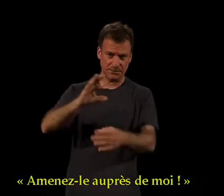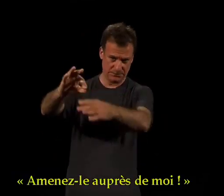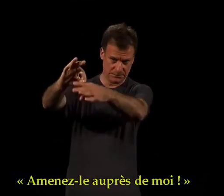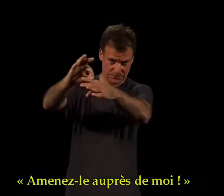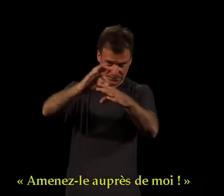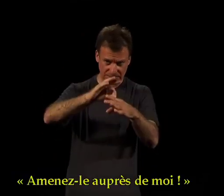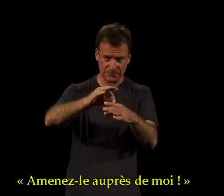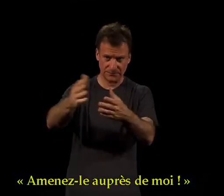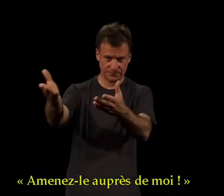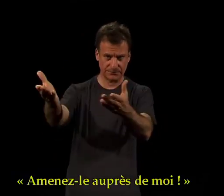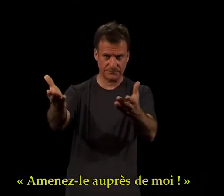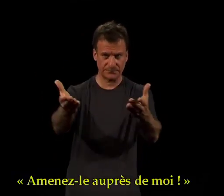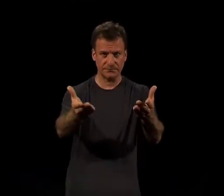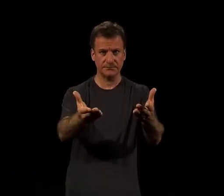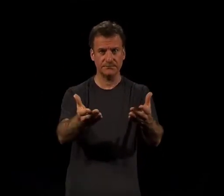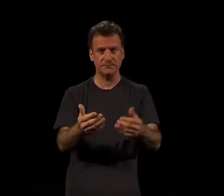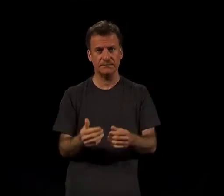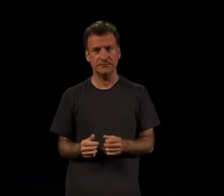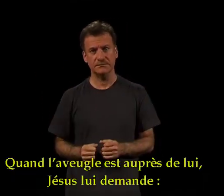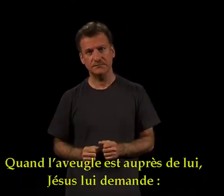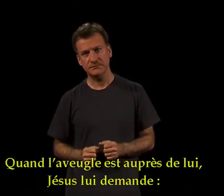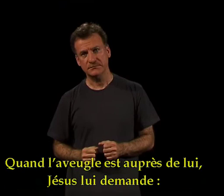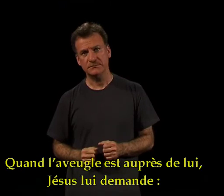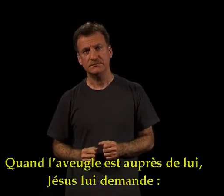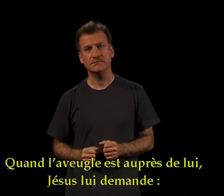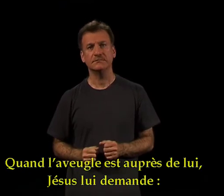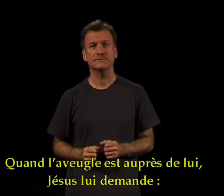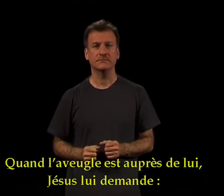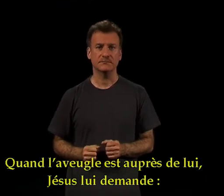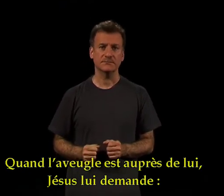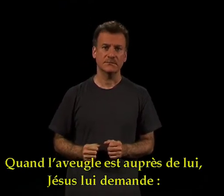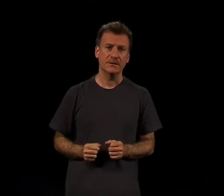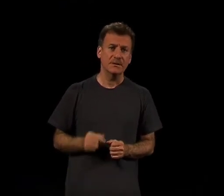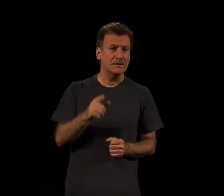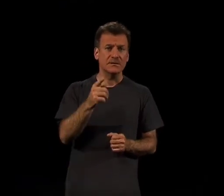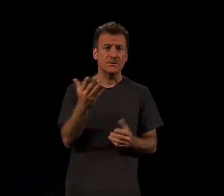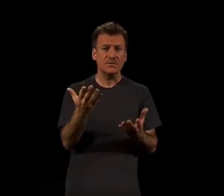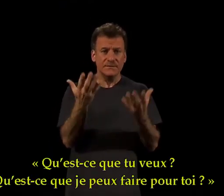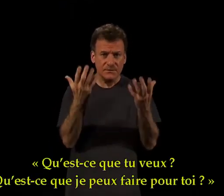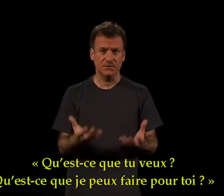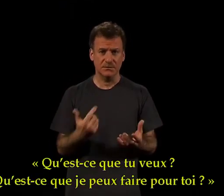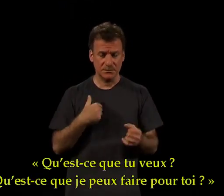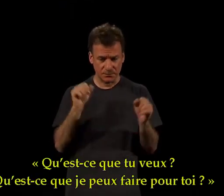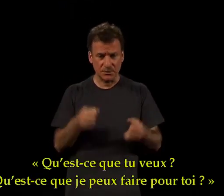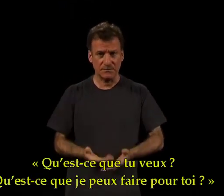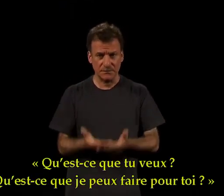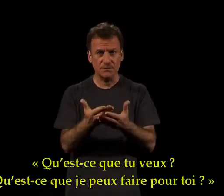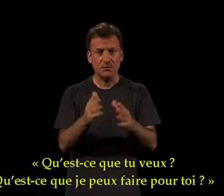« Amenez-le aies pitié de moi ! » Quand l'aveugle est auprès de lui, Jésus lui demande « Qu'est-ce que tu veux